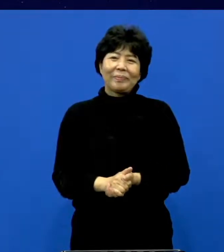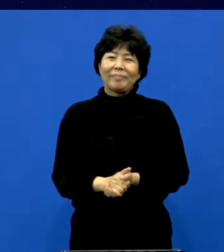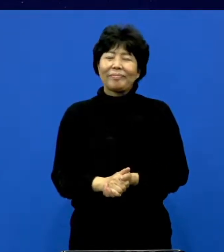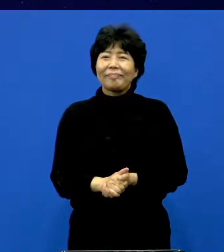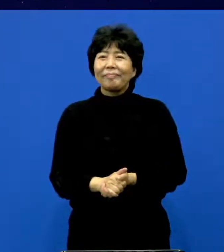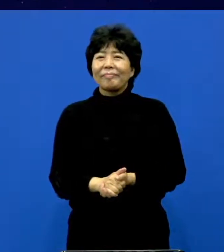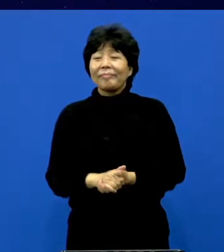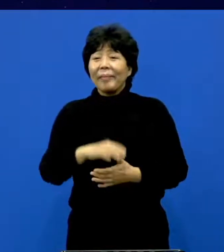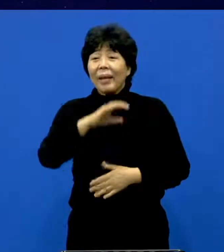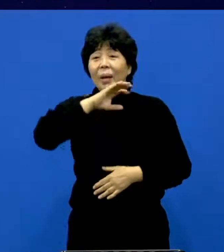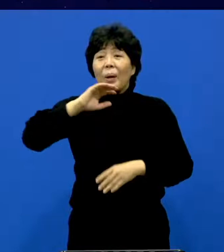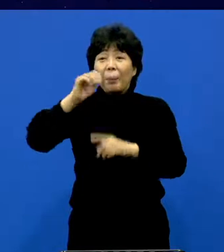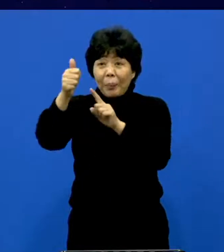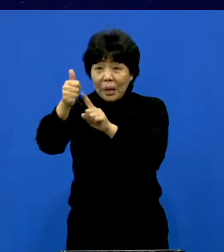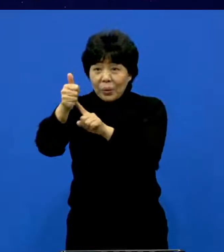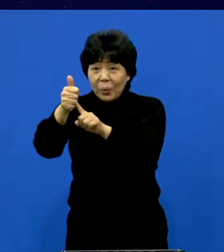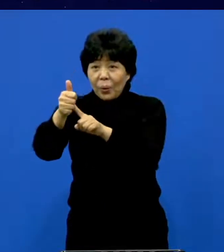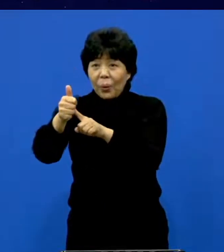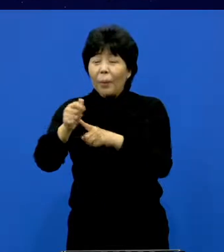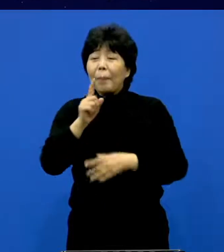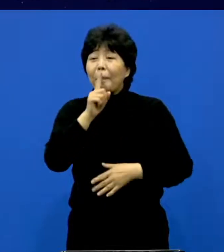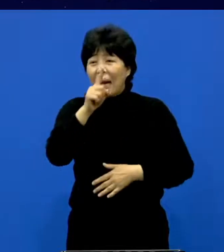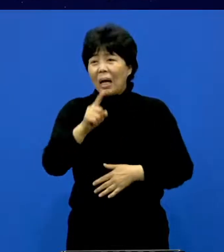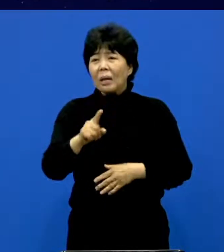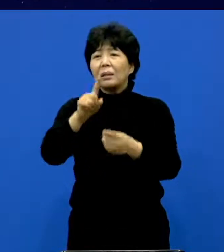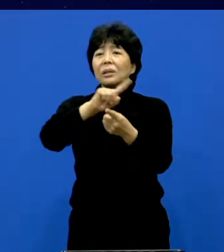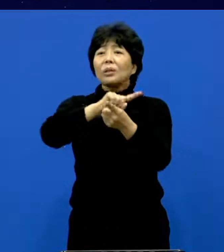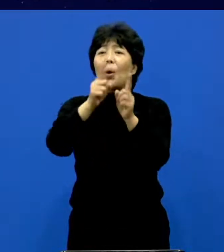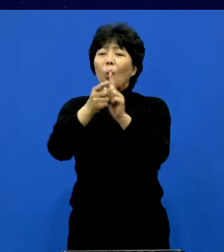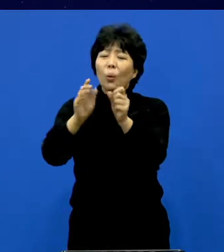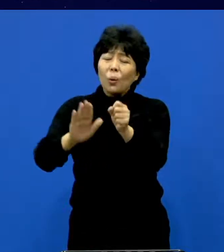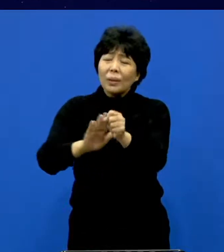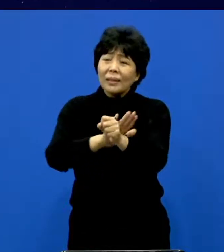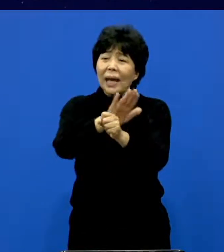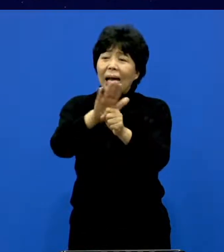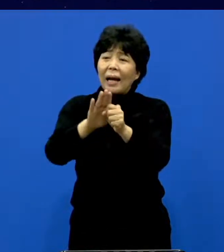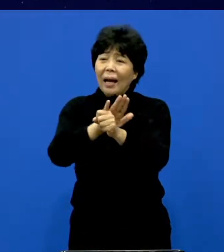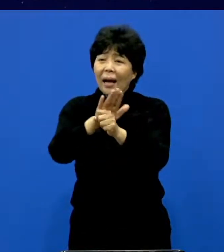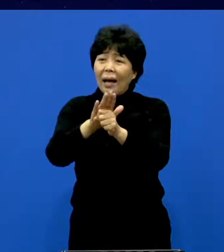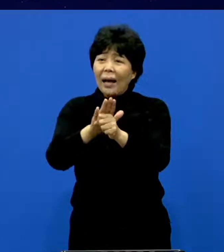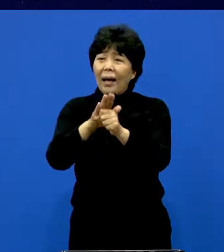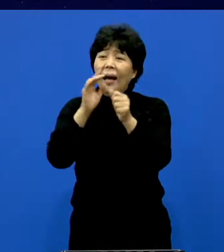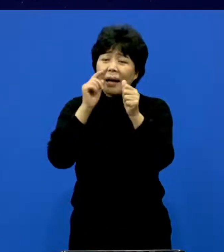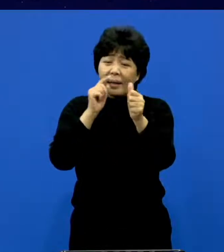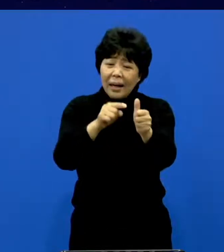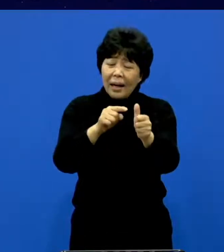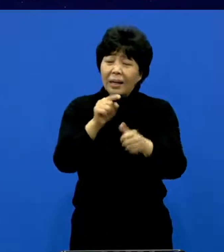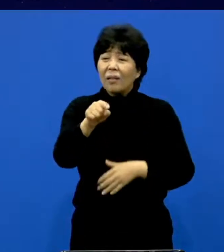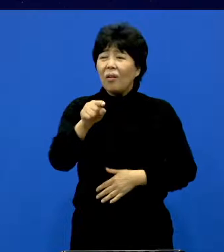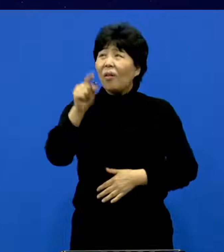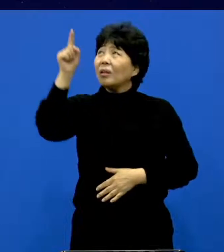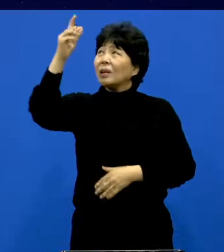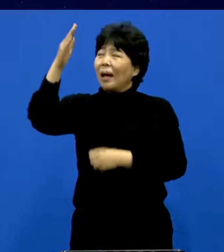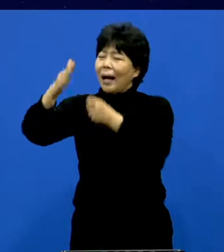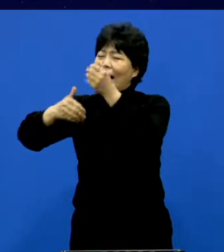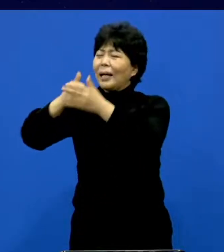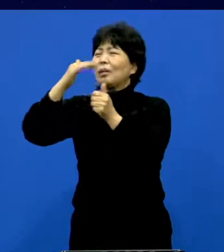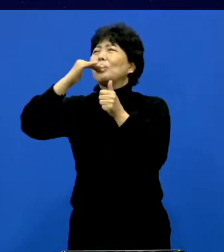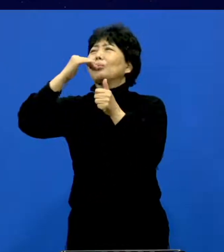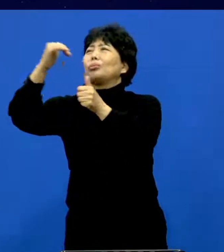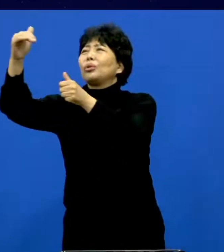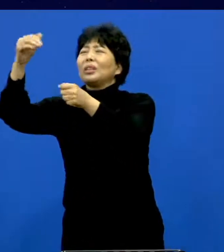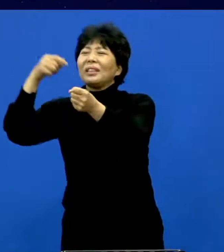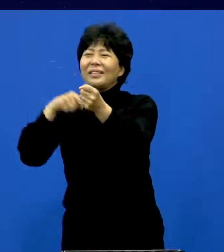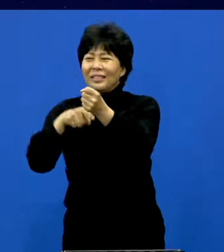자, 오늘 베드로는 우리가 서로 사랑하는 것은 성도의 부르심이다, 이렇게 얘기합니다. 우리가 무슨 대단한 일을 하는